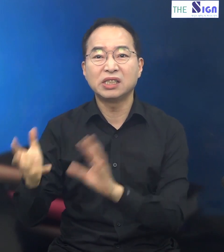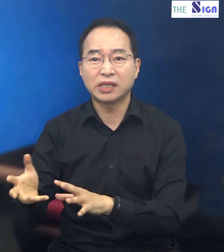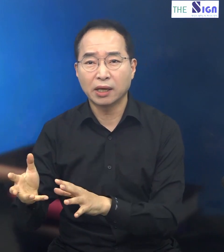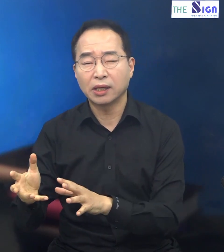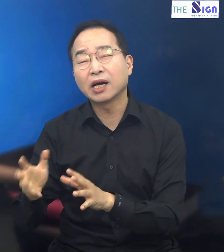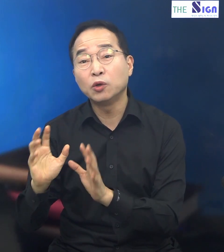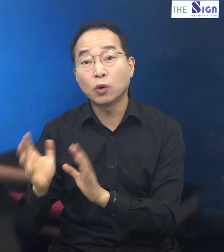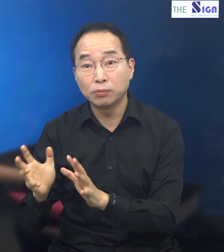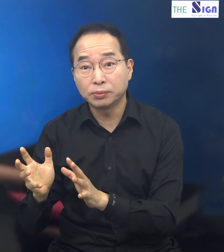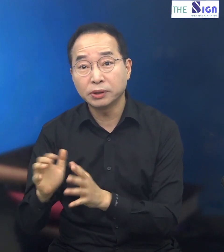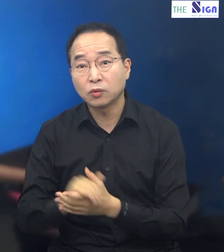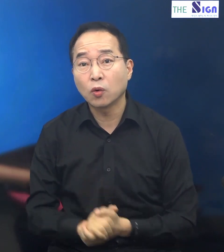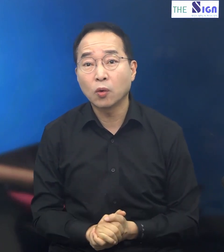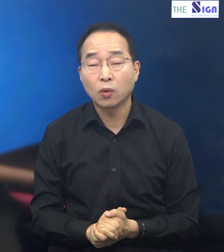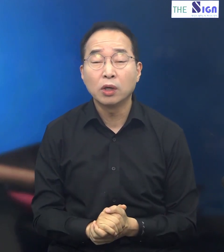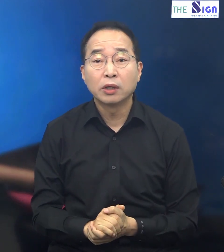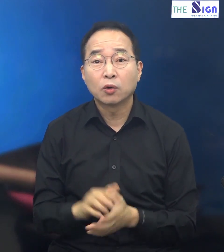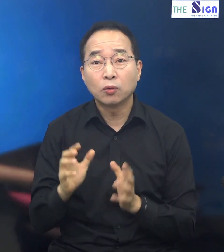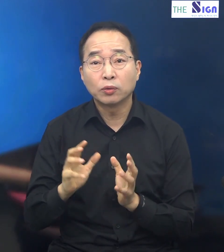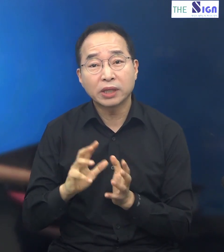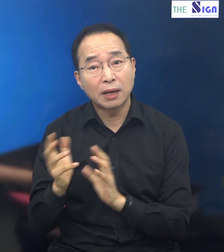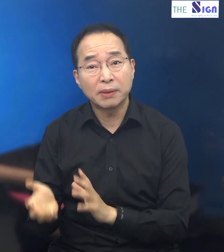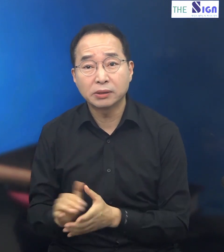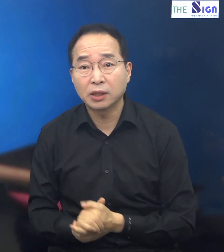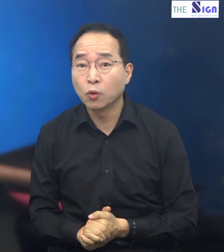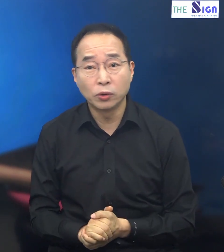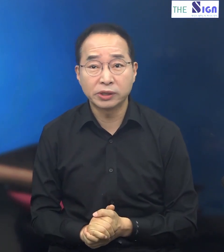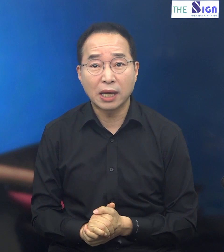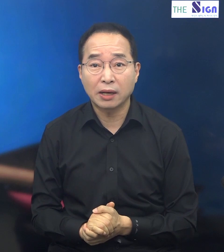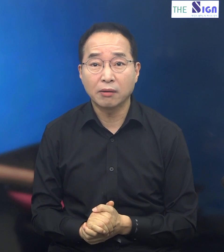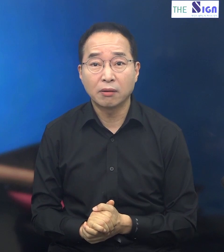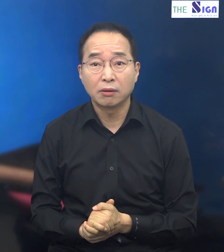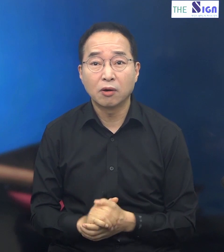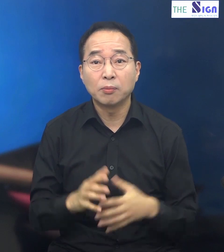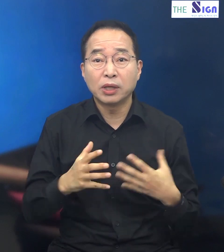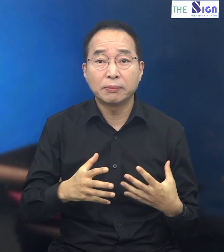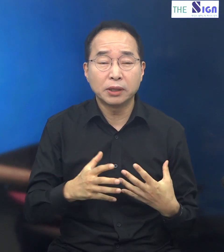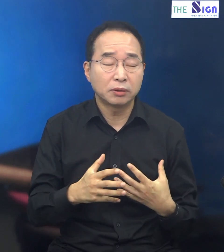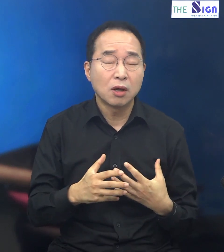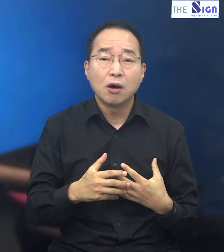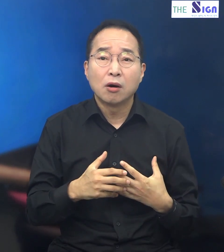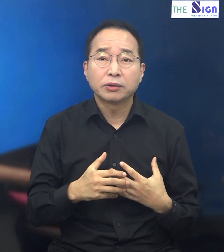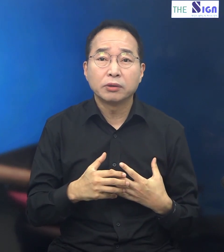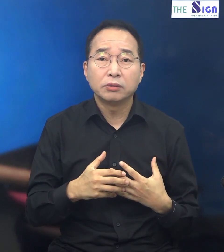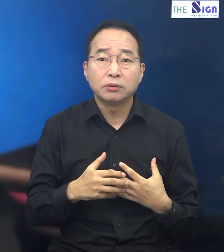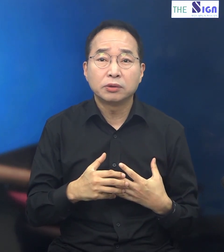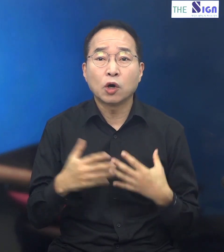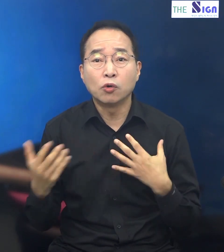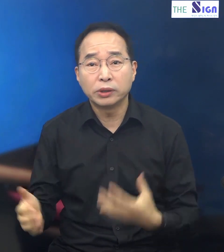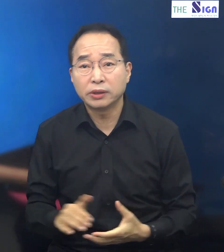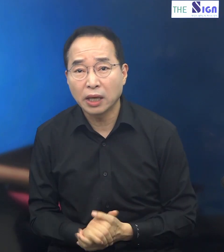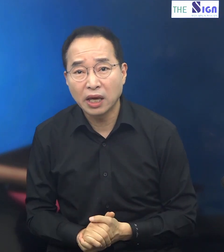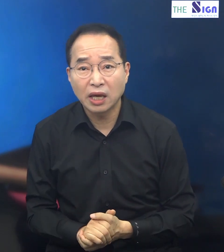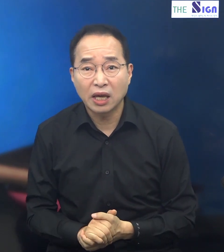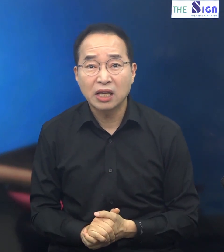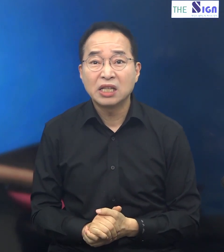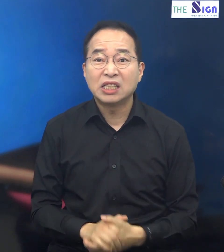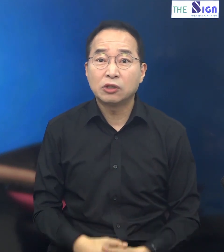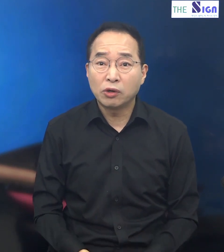1인자야 약간 이런 부분이고, 그건 그 사람만 쓰냐 그렇지는 않아요. 뭐냐면은 어떤 겨울인데 1월이